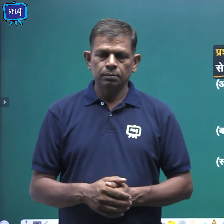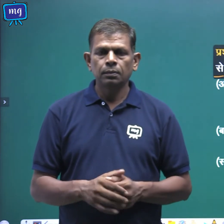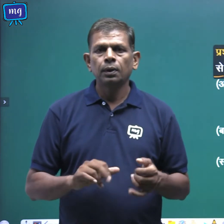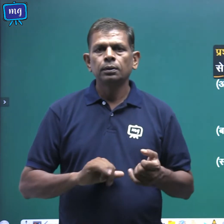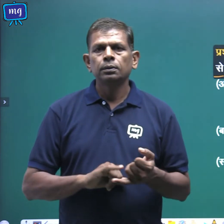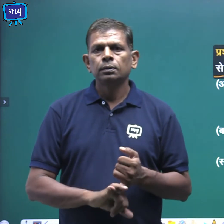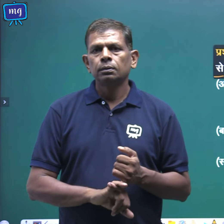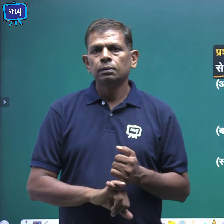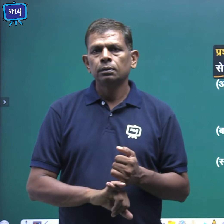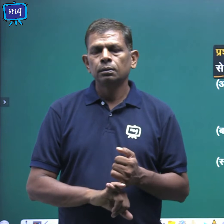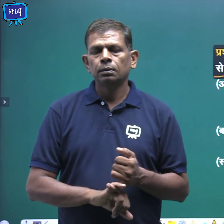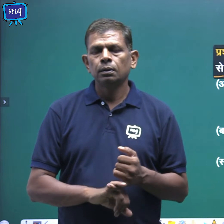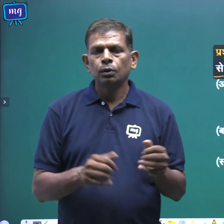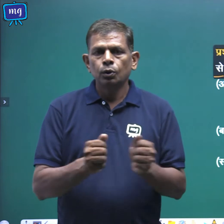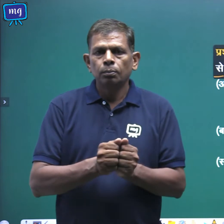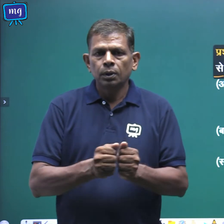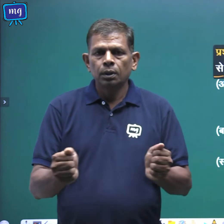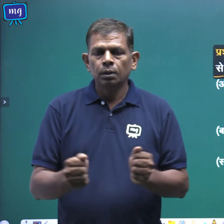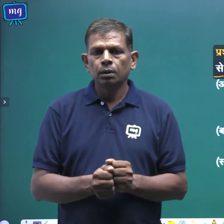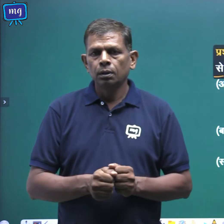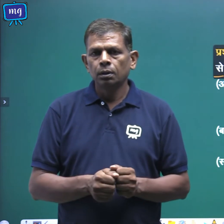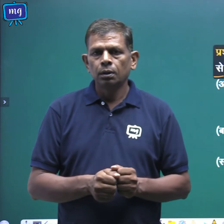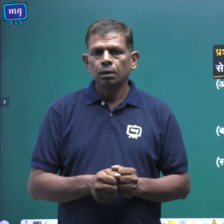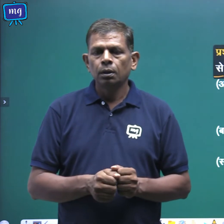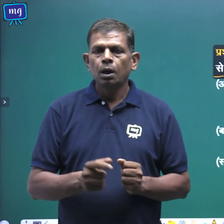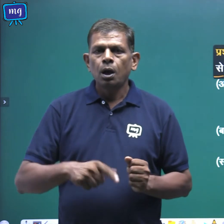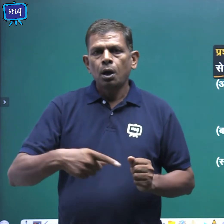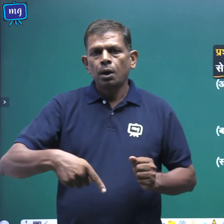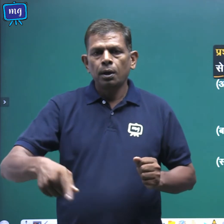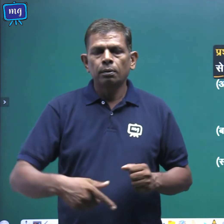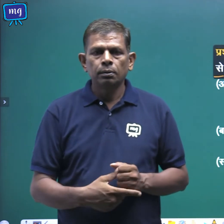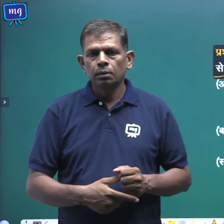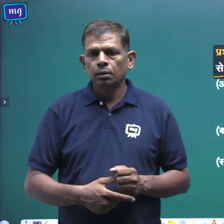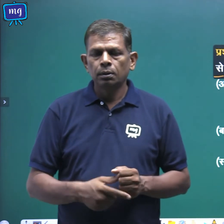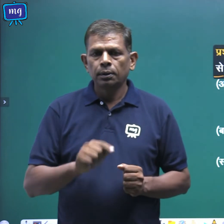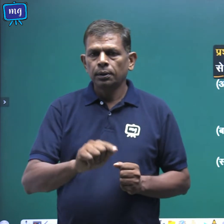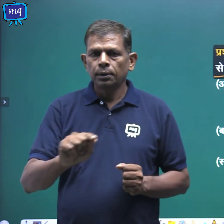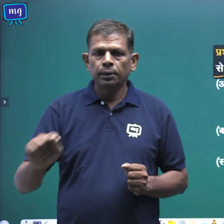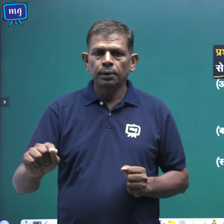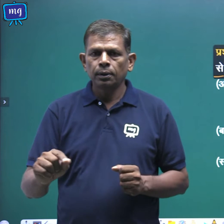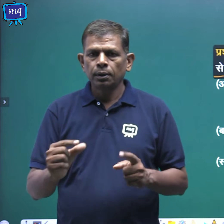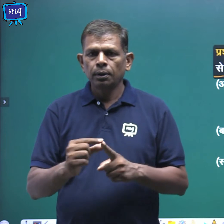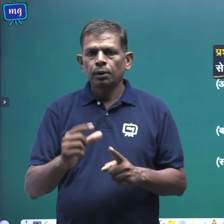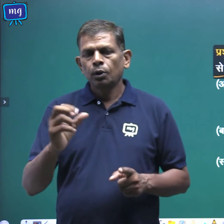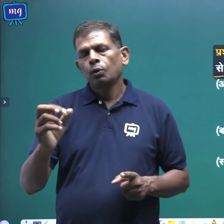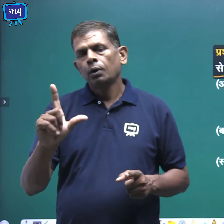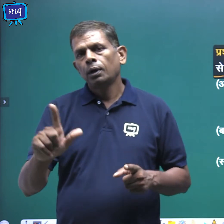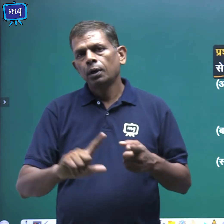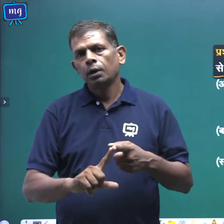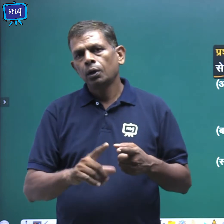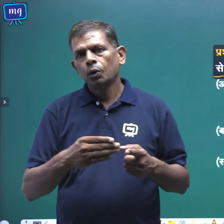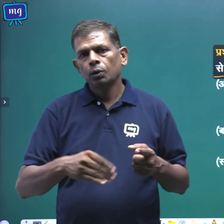स, चुंबक के सदैव डैश ध्रुव होते हैं।